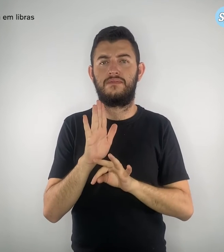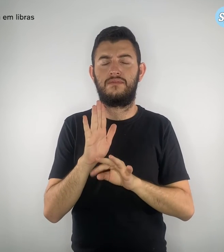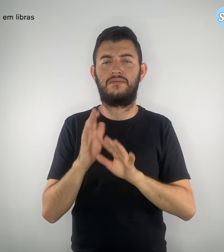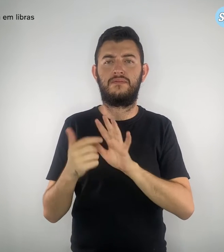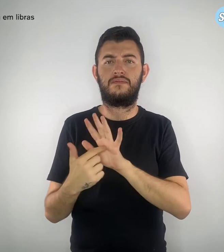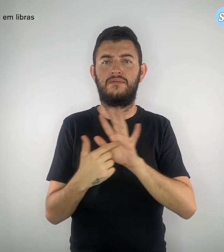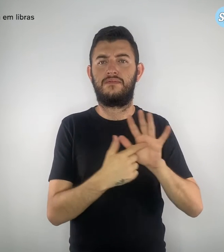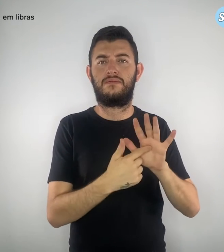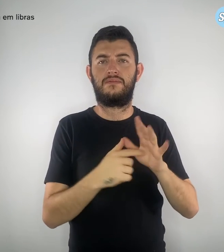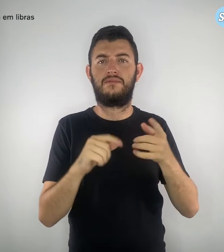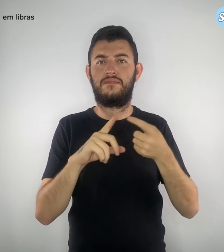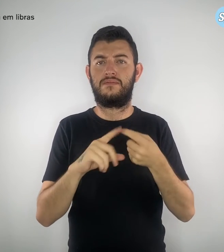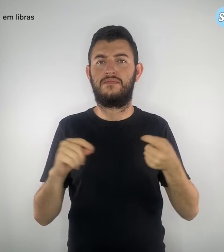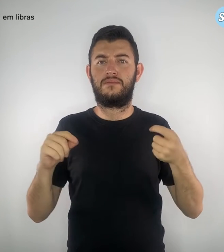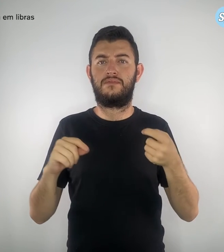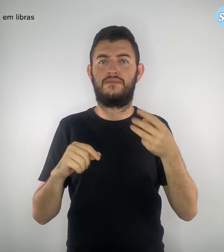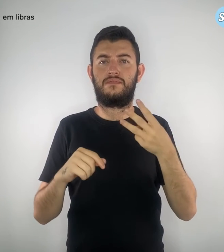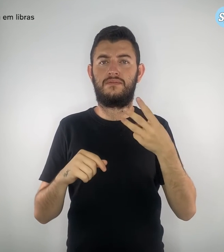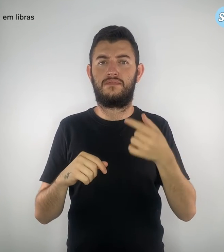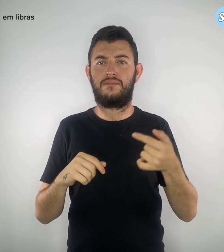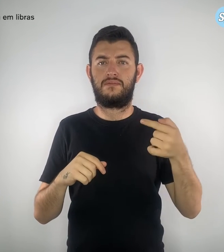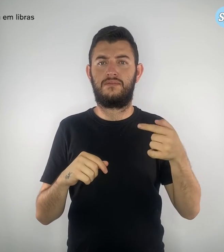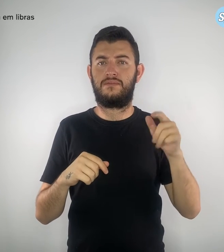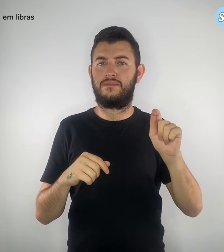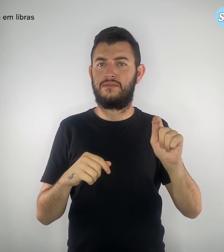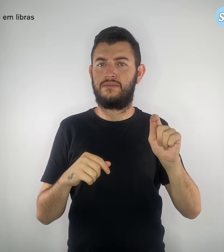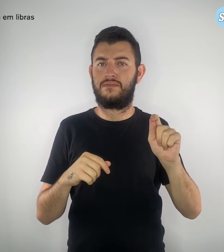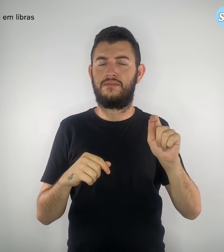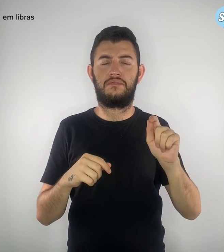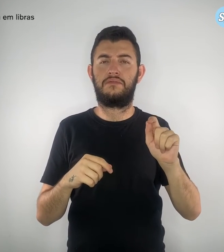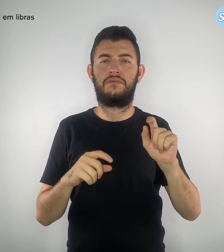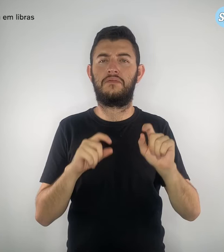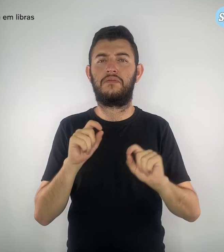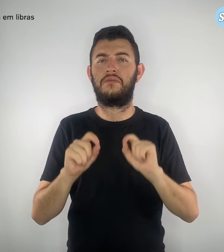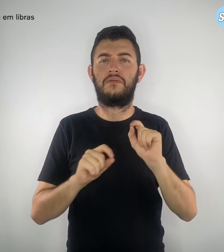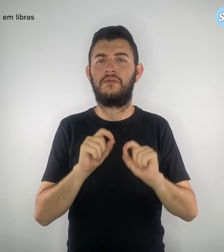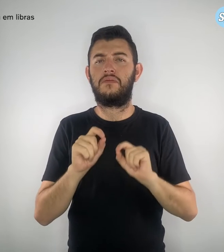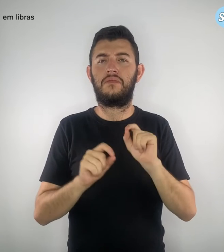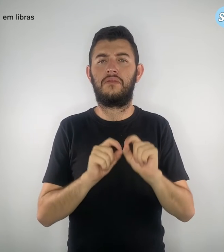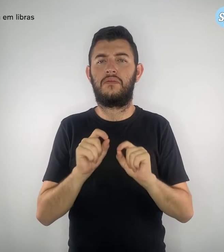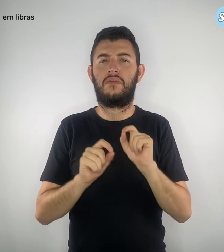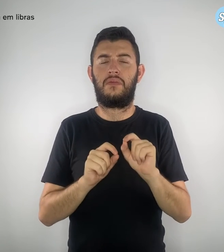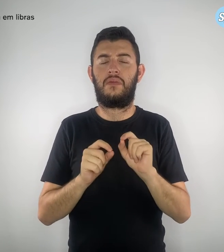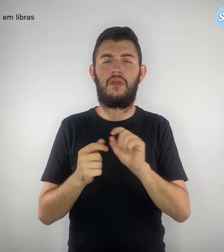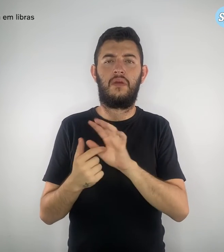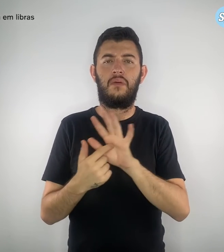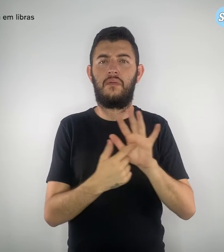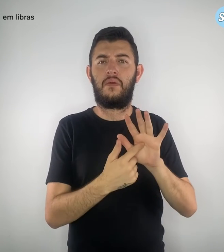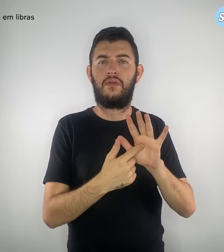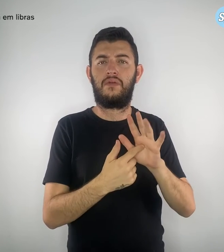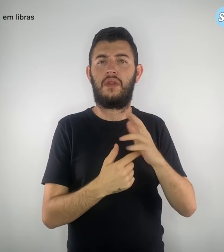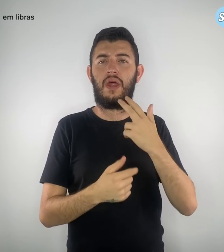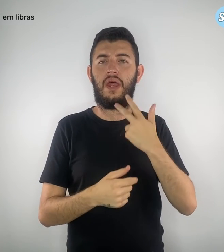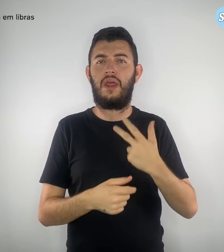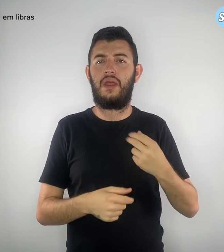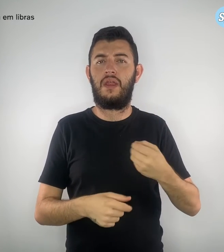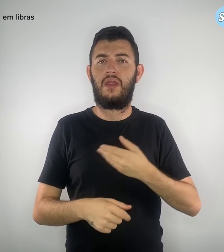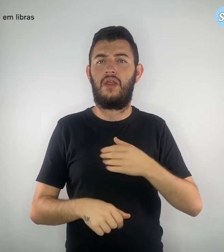o artigo 37A, no qual propõe uma inovação com o uso dos